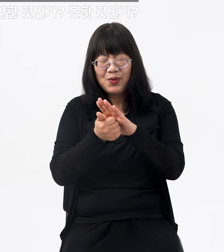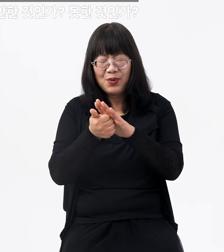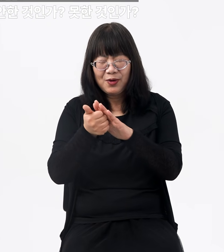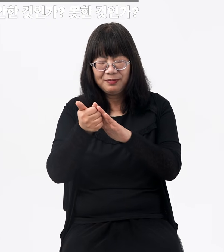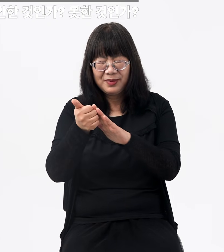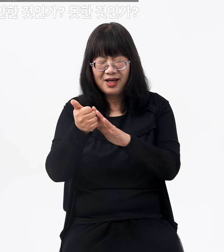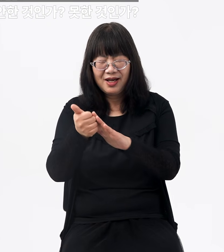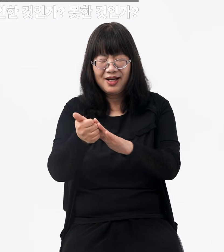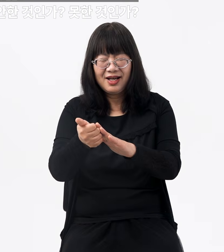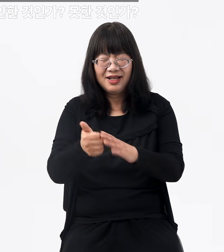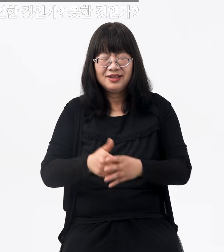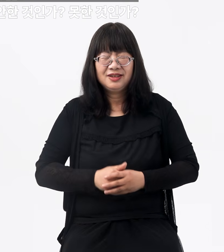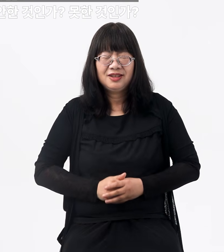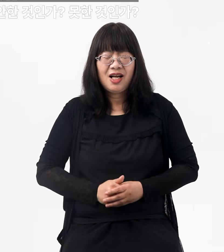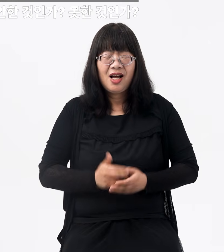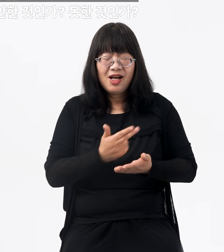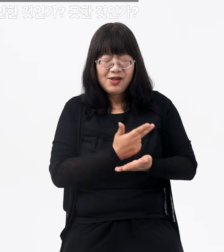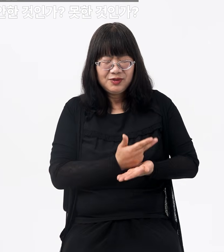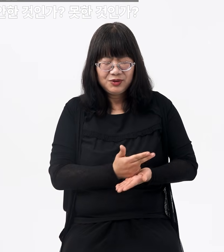소망,